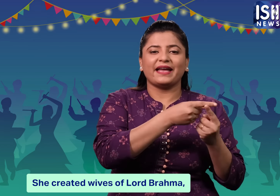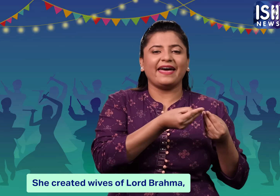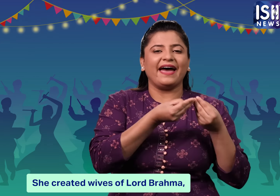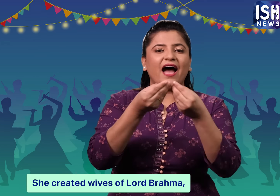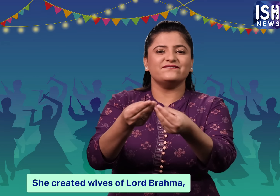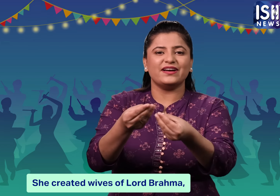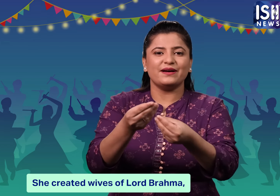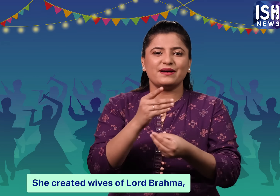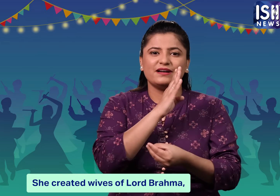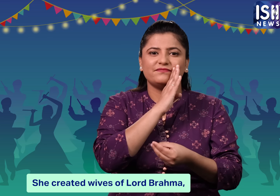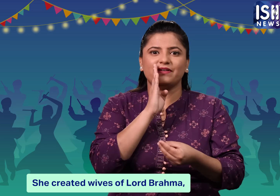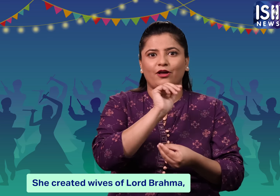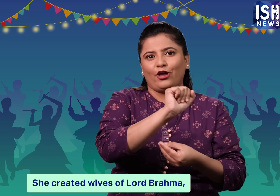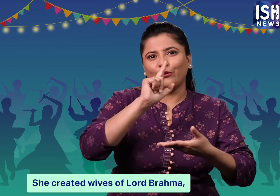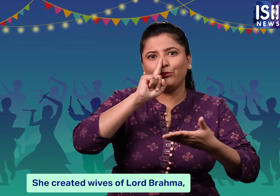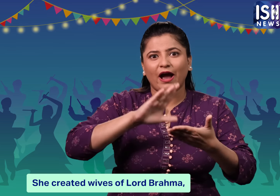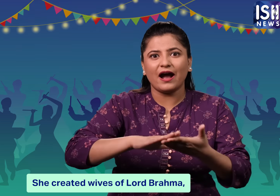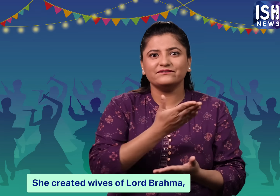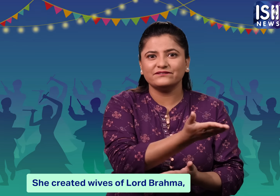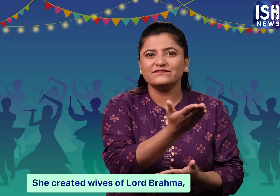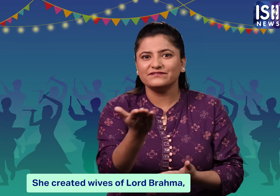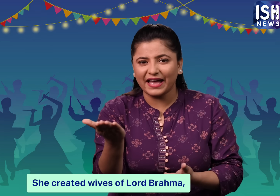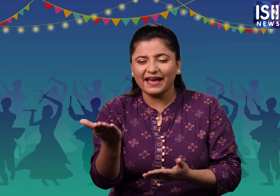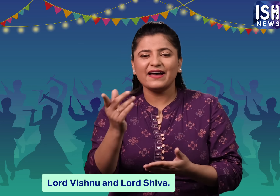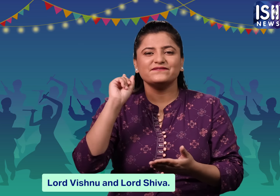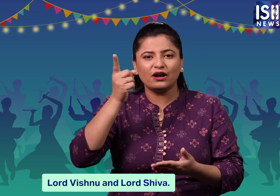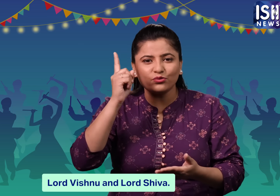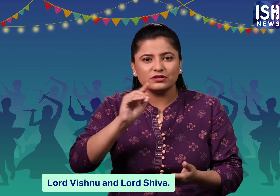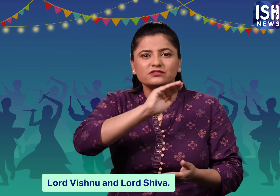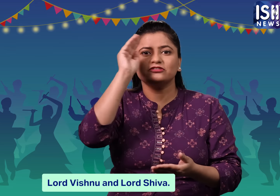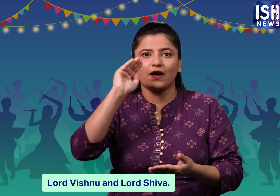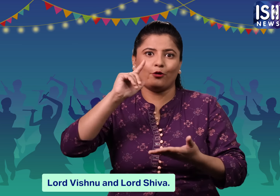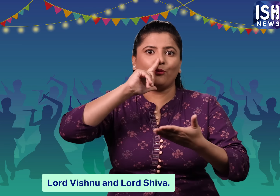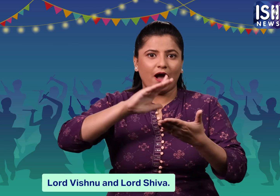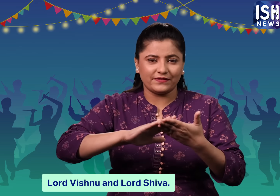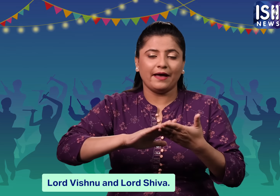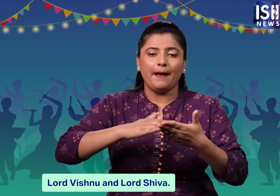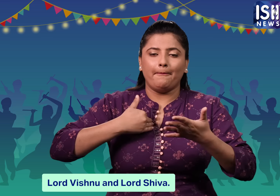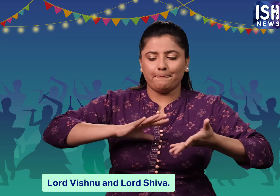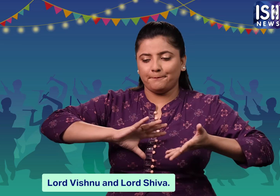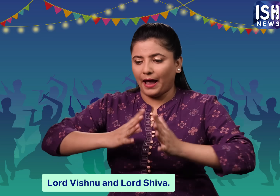उन्होंने ब्रह्मदेव, भगवान विष्णु और भगवान शिव की पत्नियां बनाई।